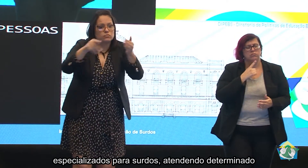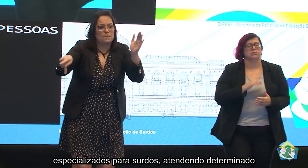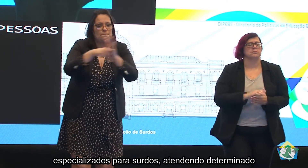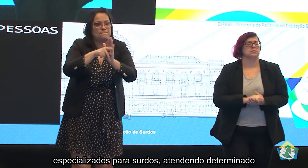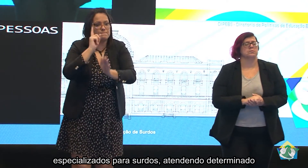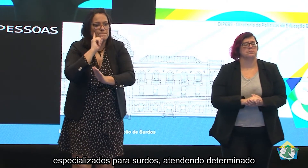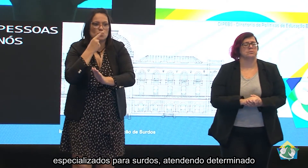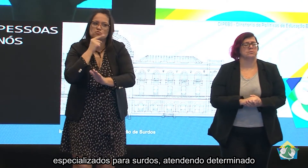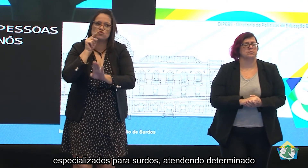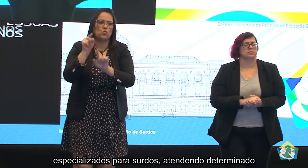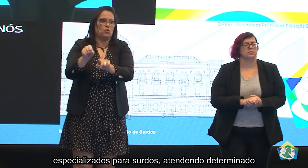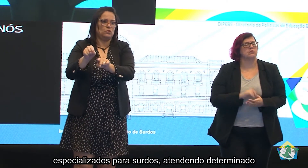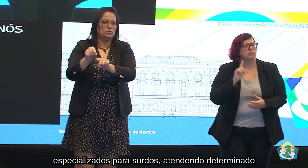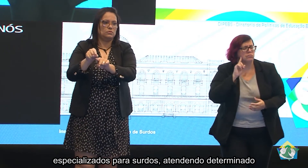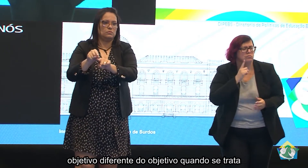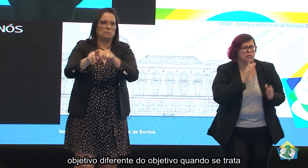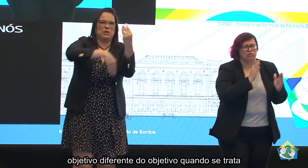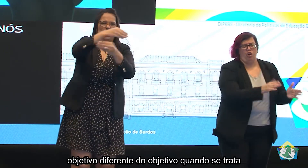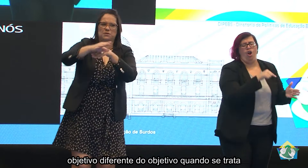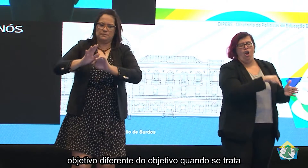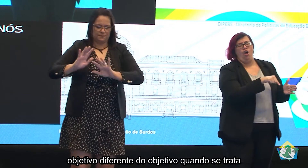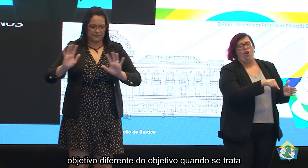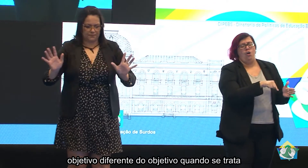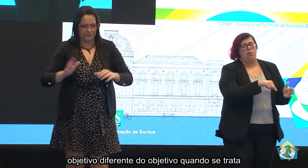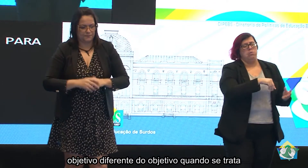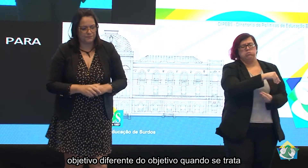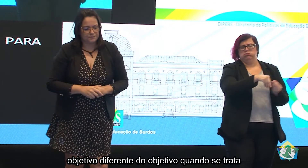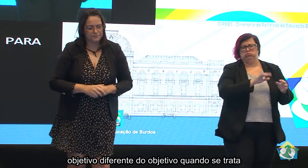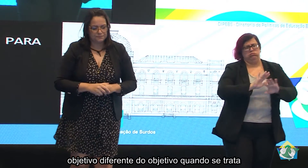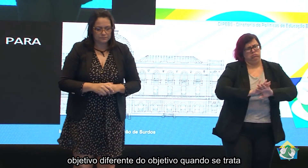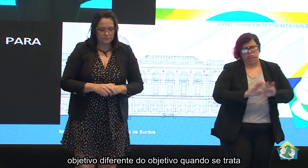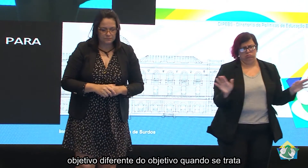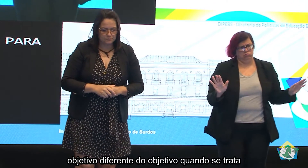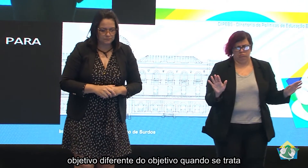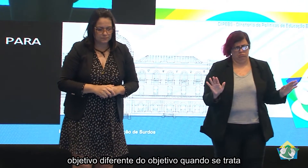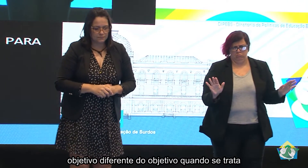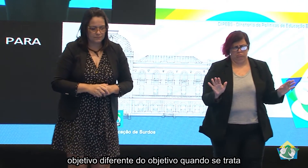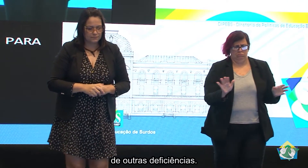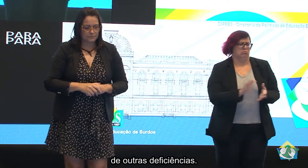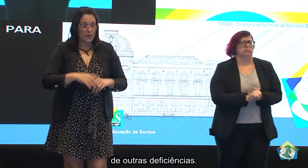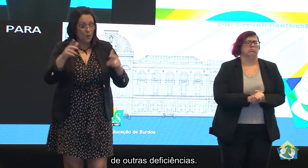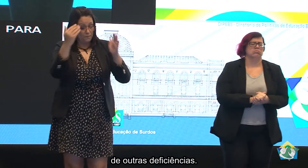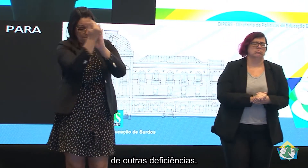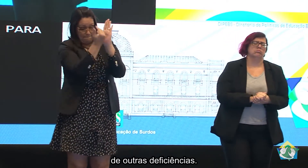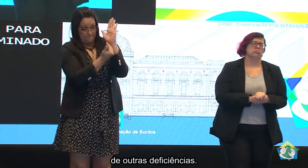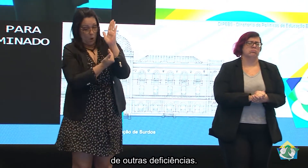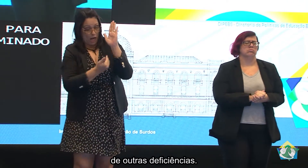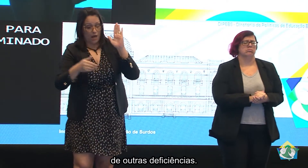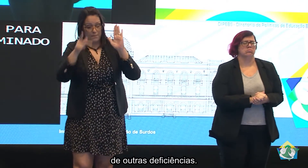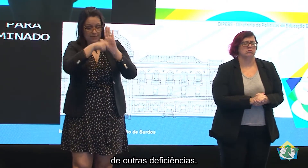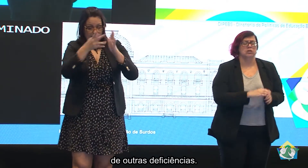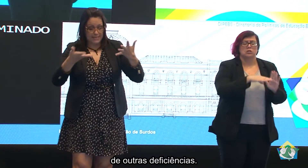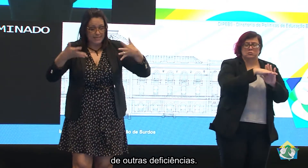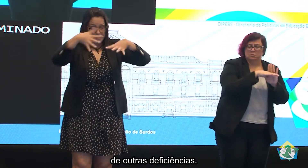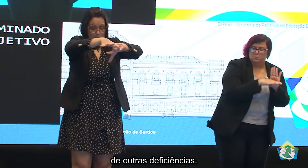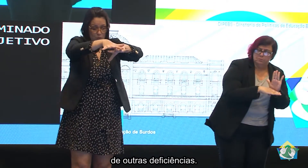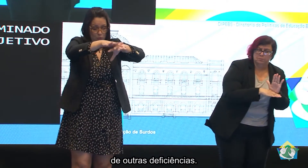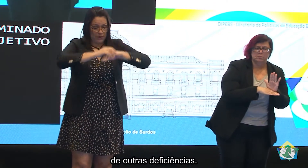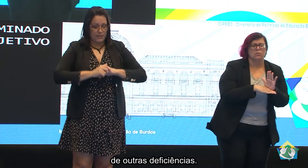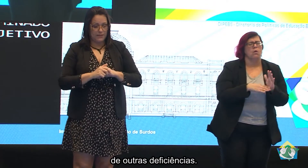especializado para surdos, atendendo determinado objetivo, diferente do objetivo quando se tratam de outras